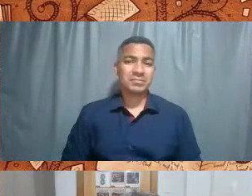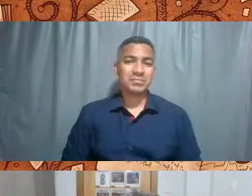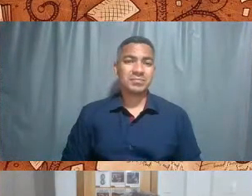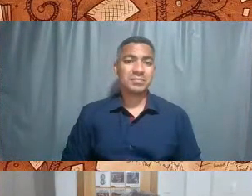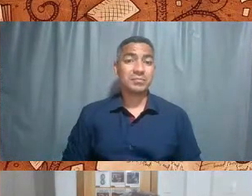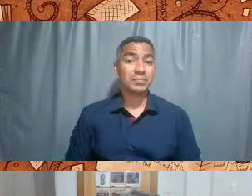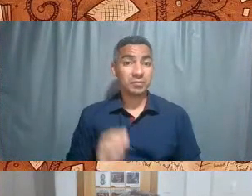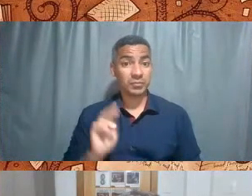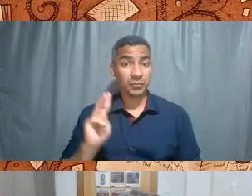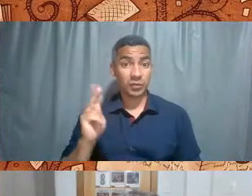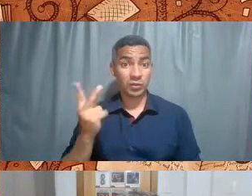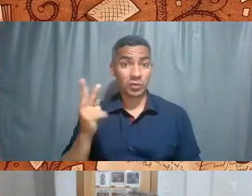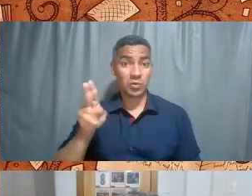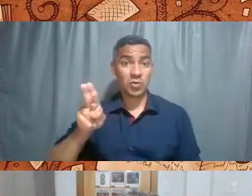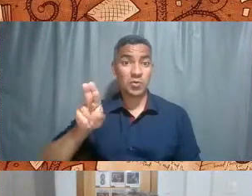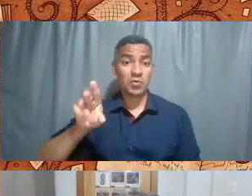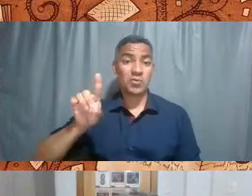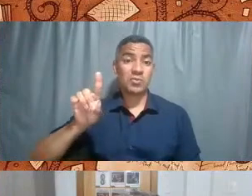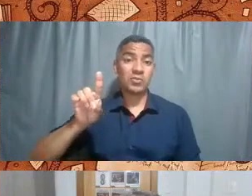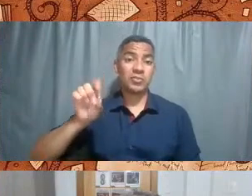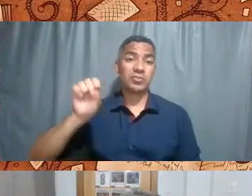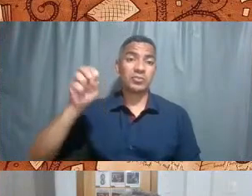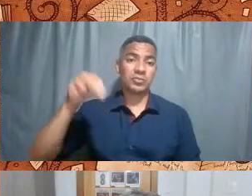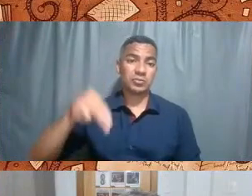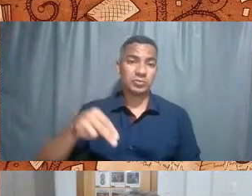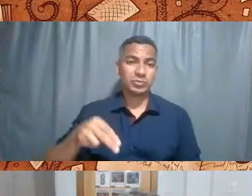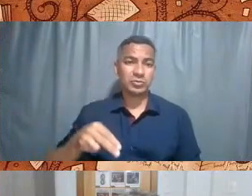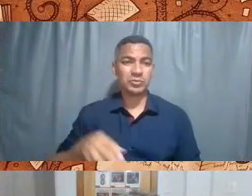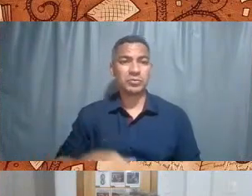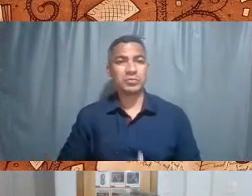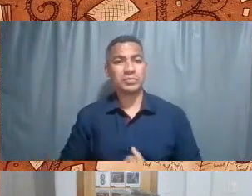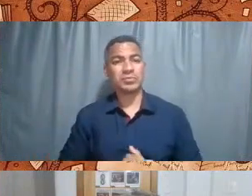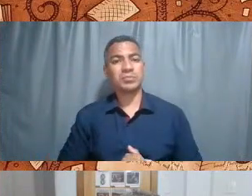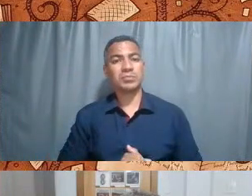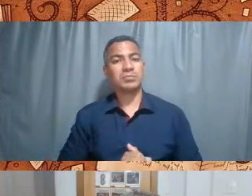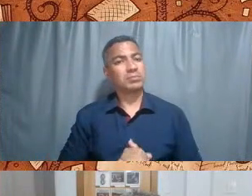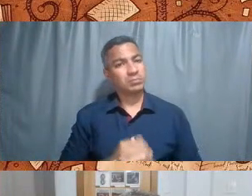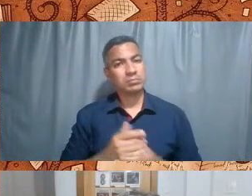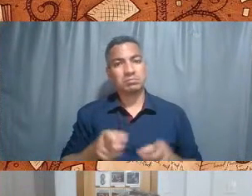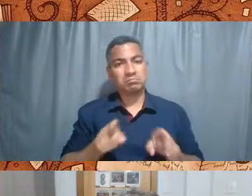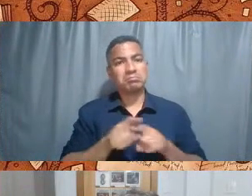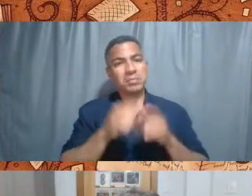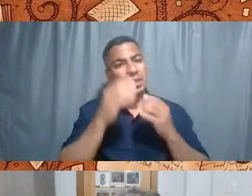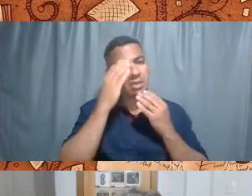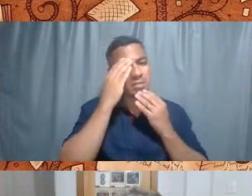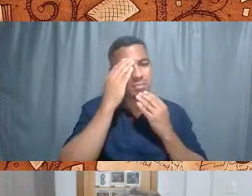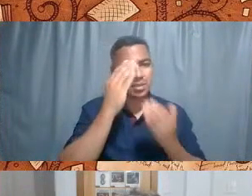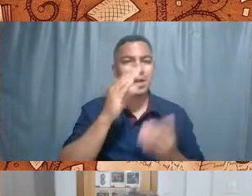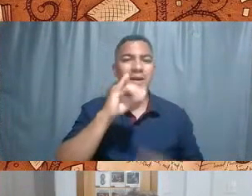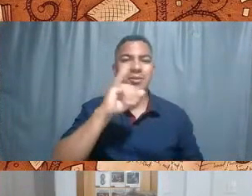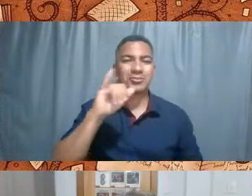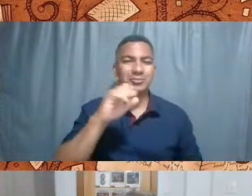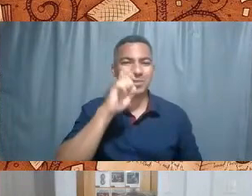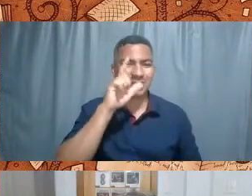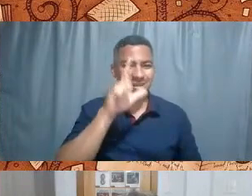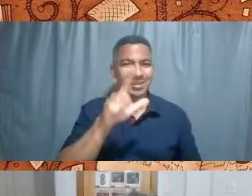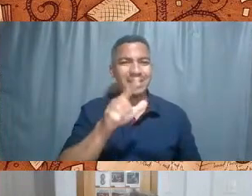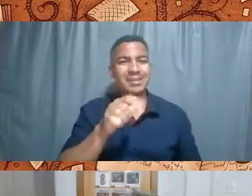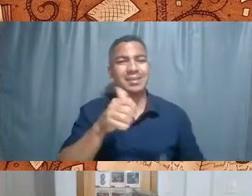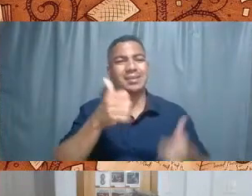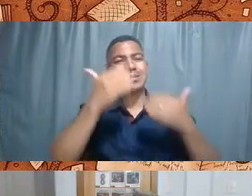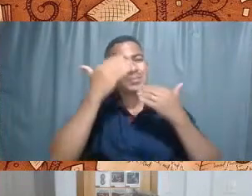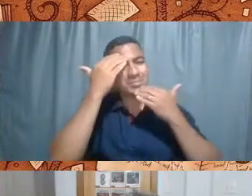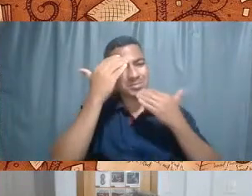Hudson, quer falar alguma coisa, Conceição? Eu agradeço, né, mais uma vez, ao professor Joel, muito obrigado, né? Obrigado, Walter Ives,